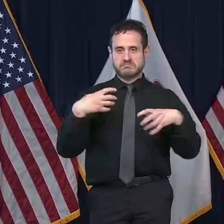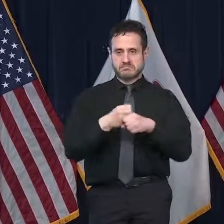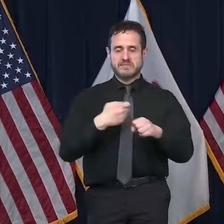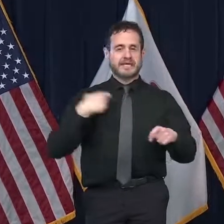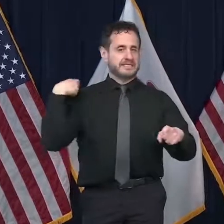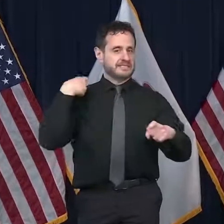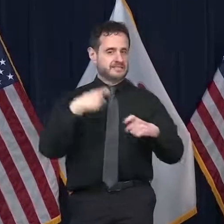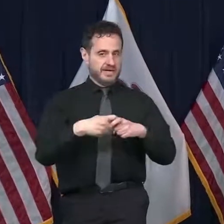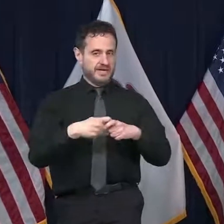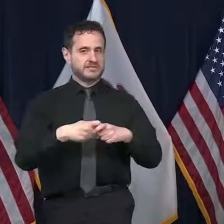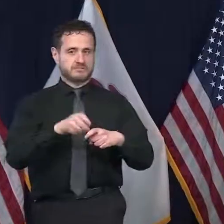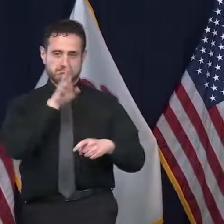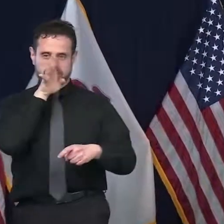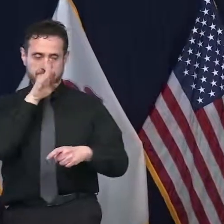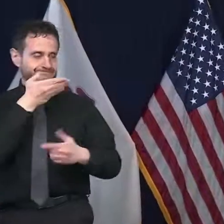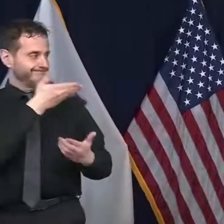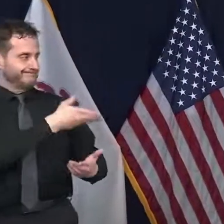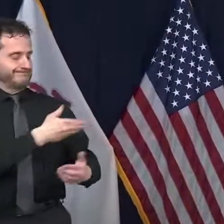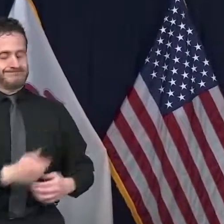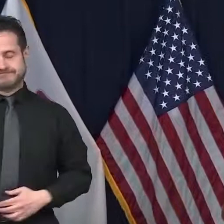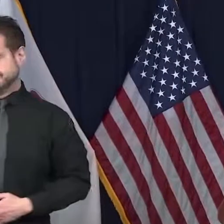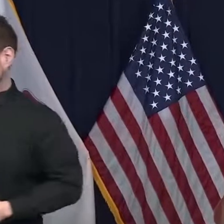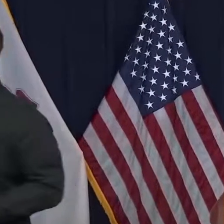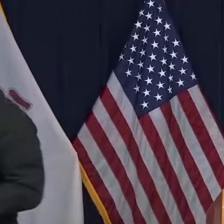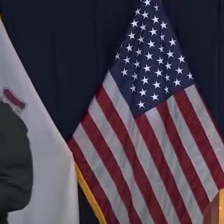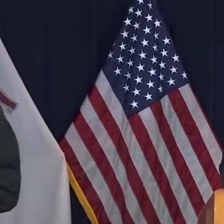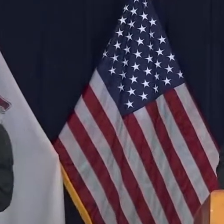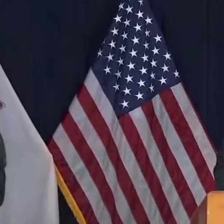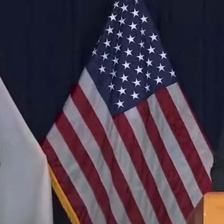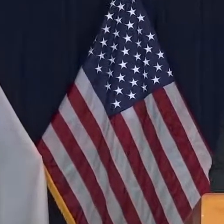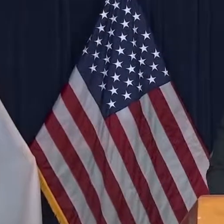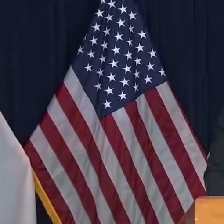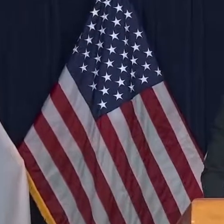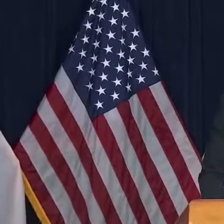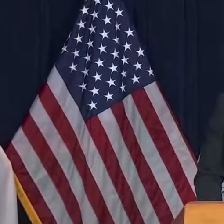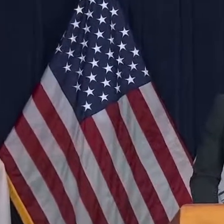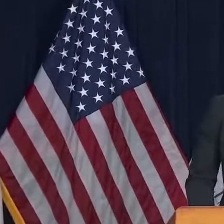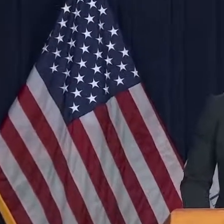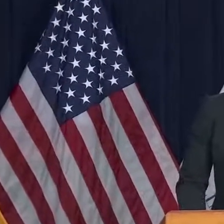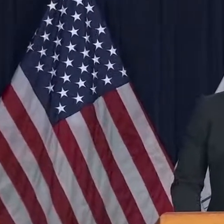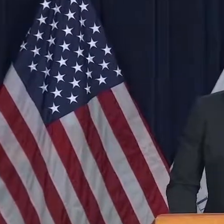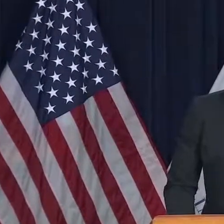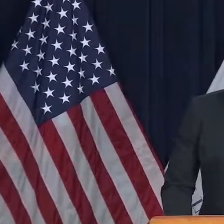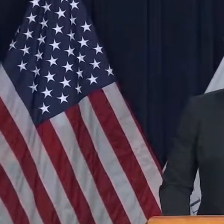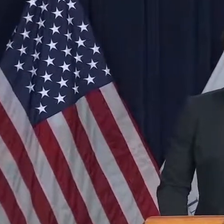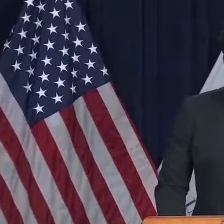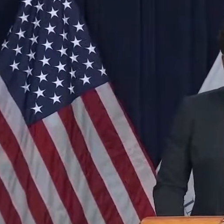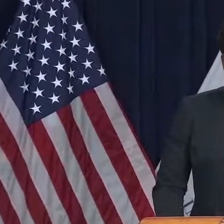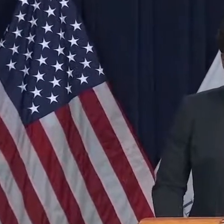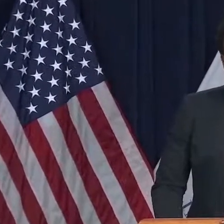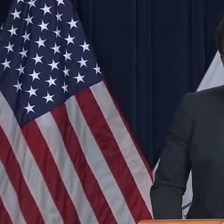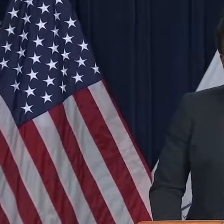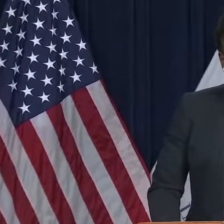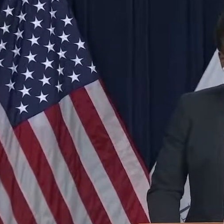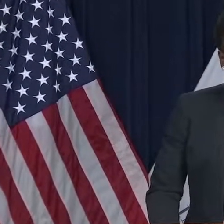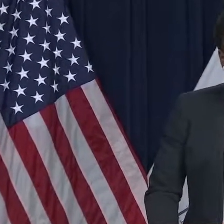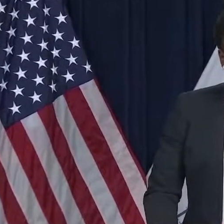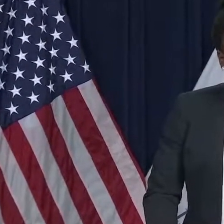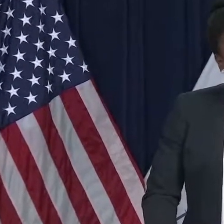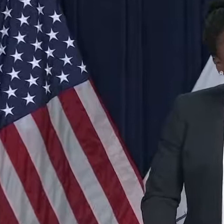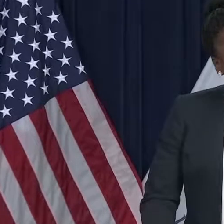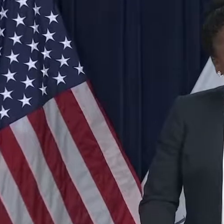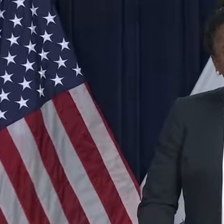Buenas tardes. Durante los últimos 7 meses he recibido innumerables correos